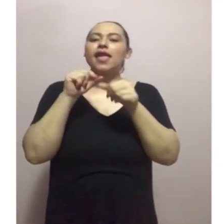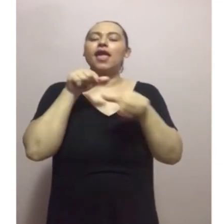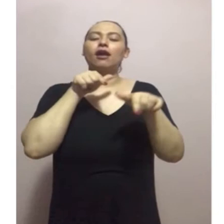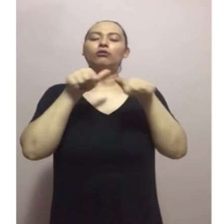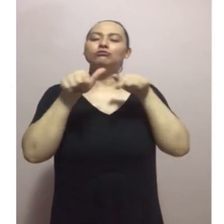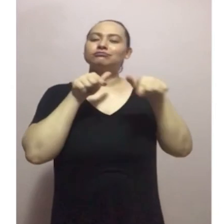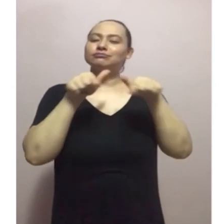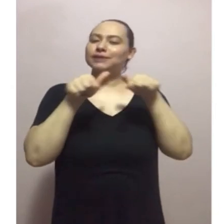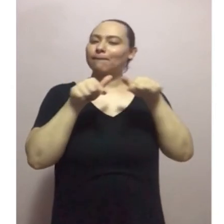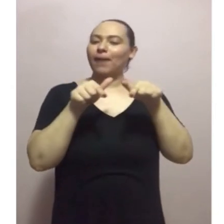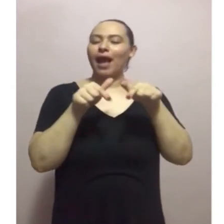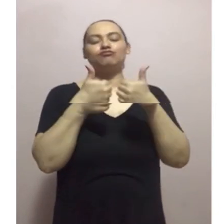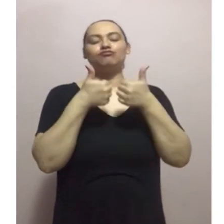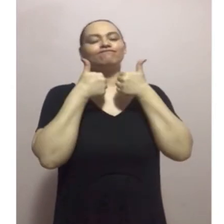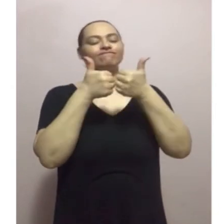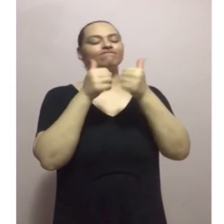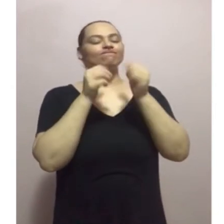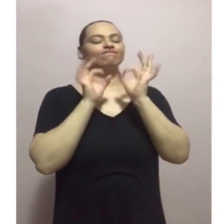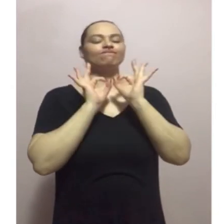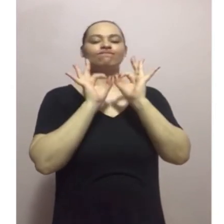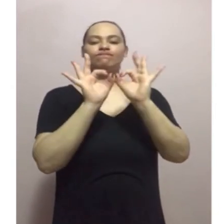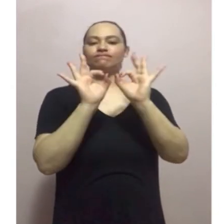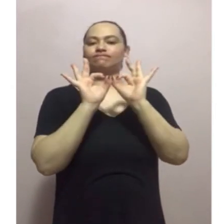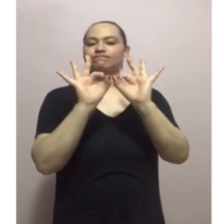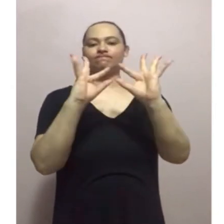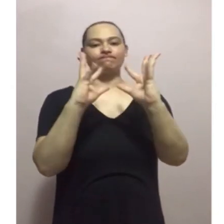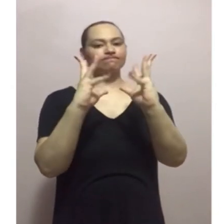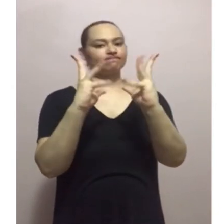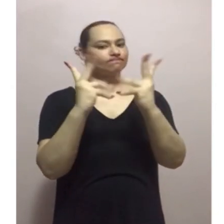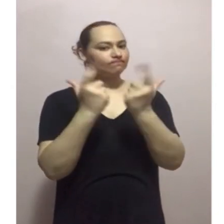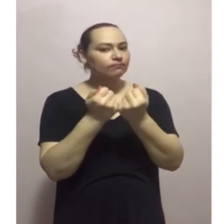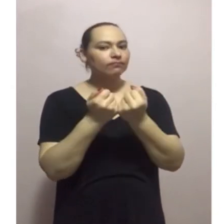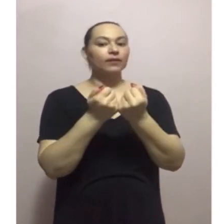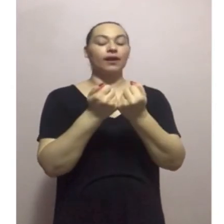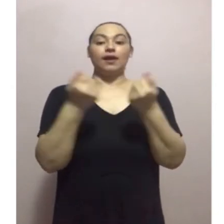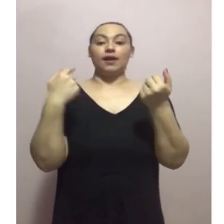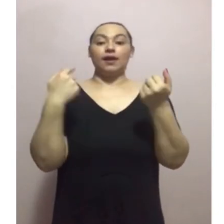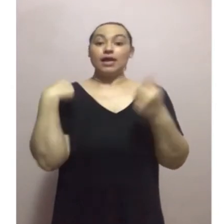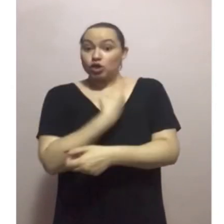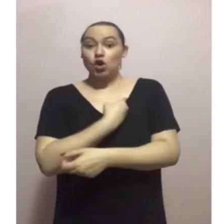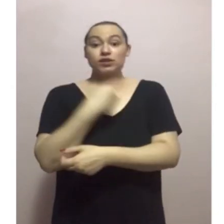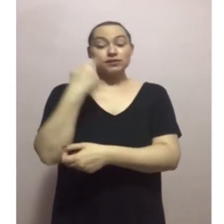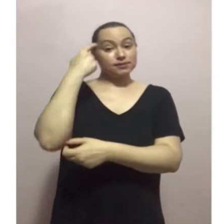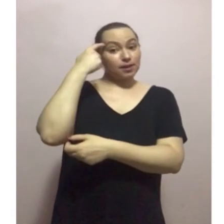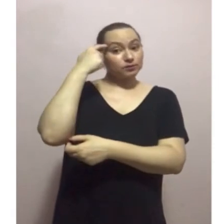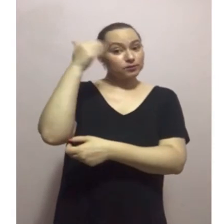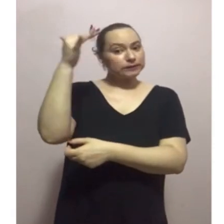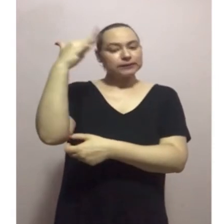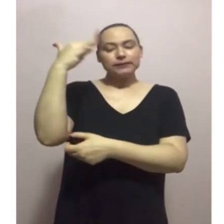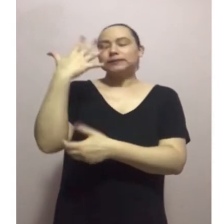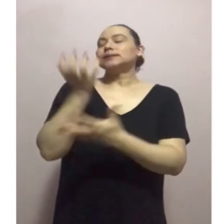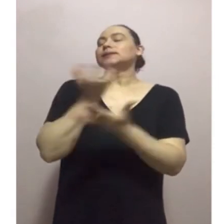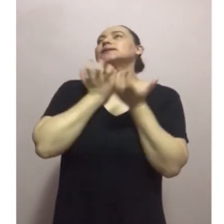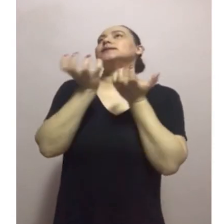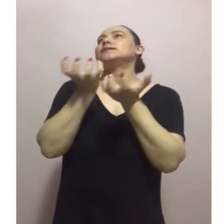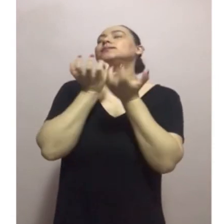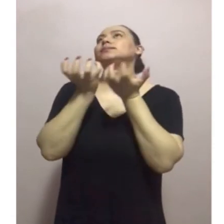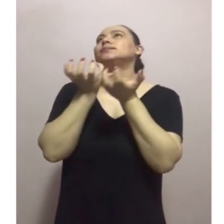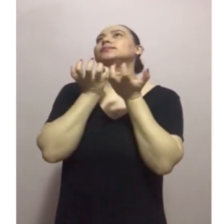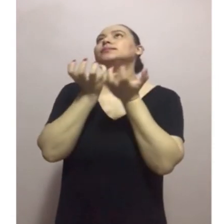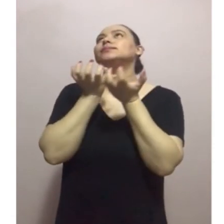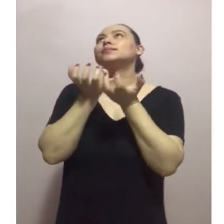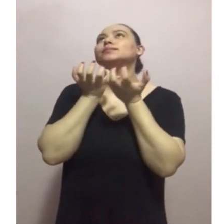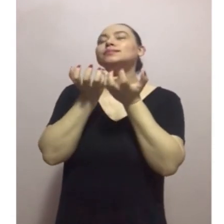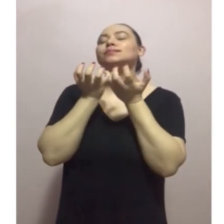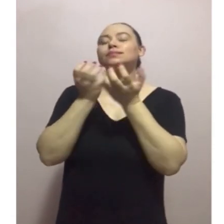uma finalização, e a gente está sonhando com o momento tão